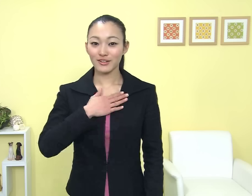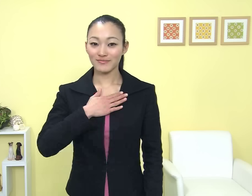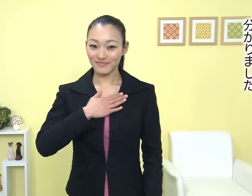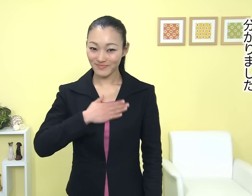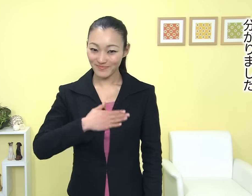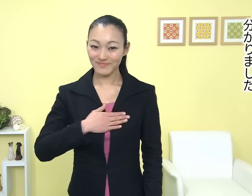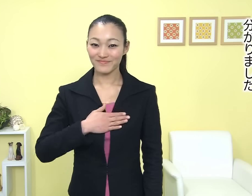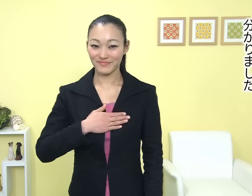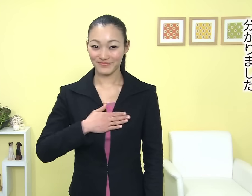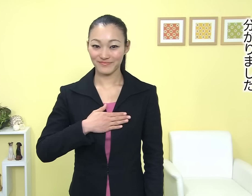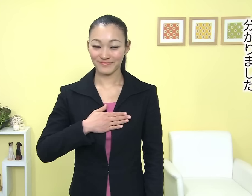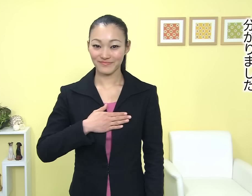わかりました。